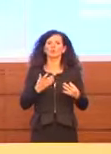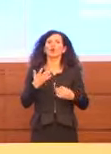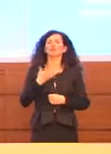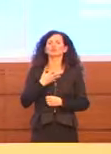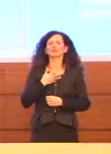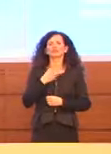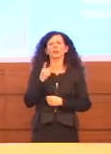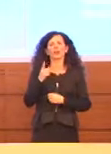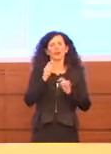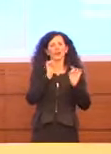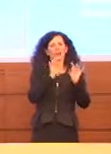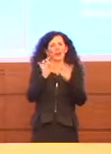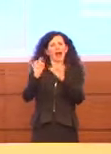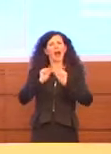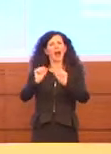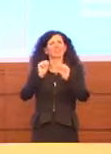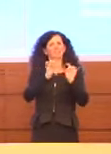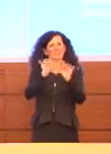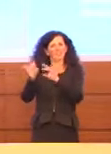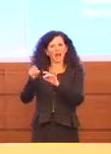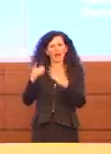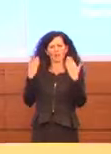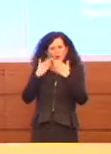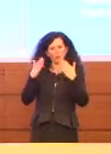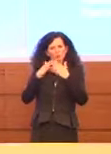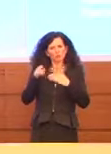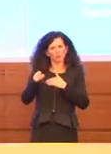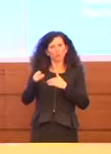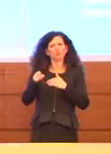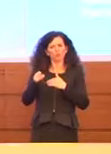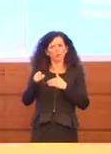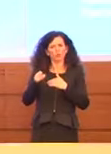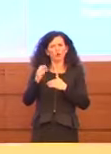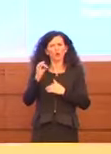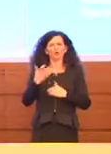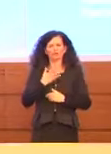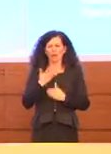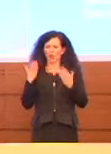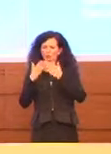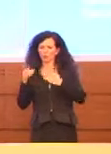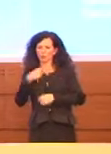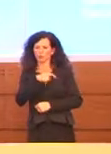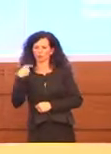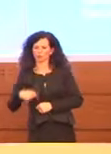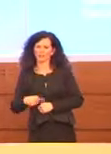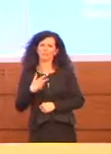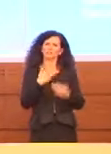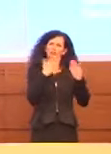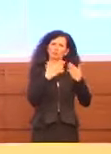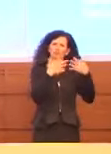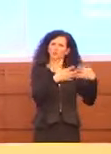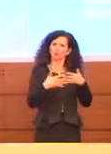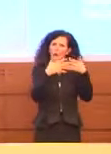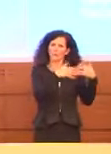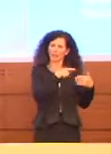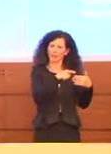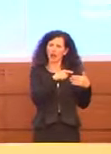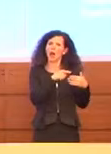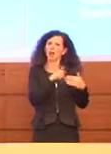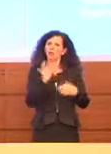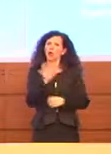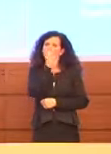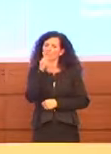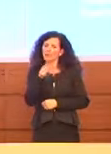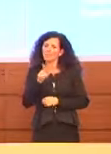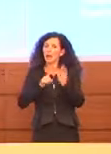si chiama rendese virk ha dato uno studio po contrastanti tra i 21 cinese un americano che è andato di risultati con stressanti ma sembra che ci